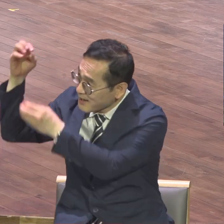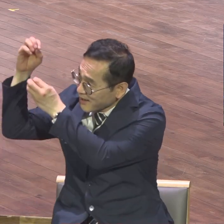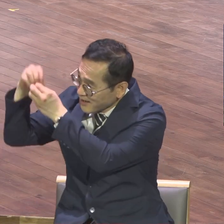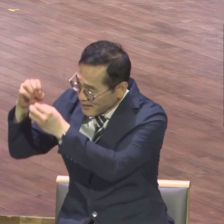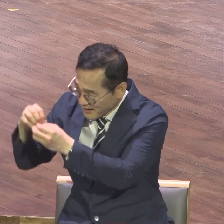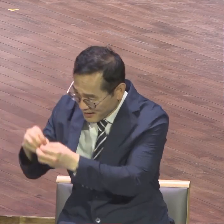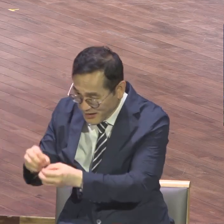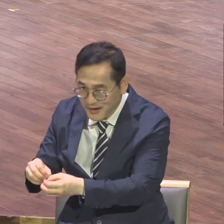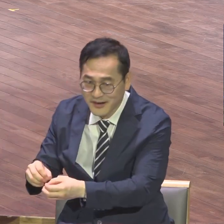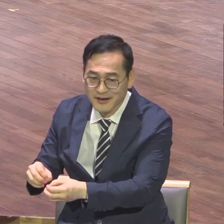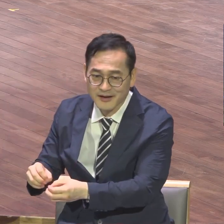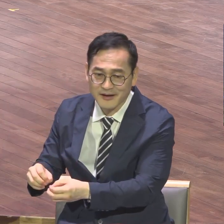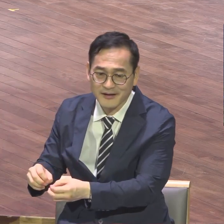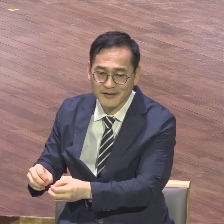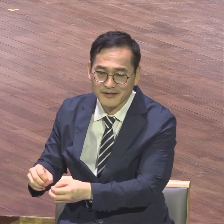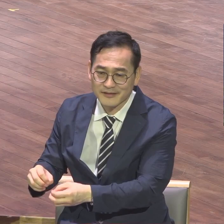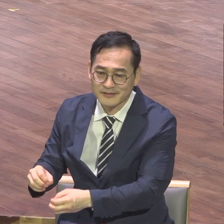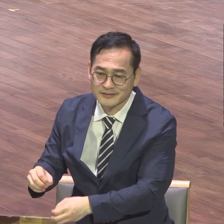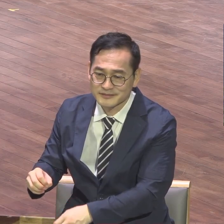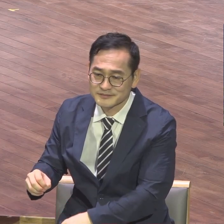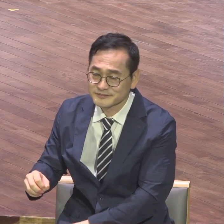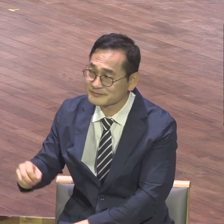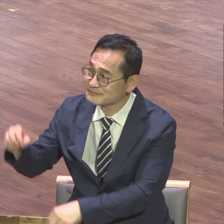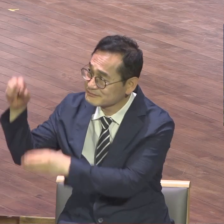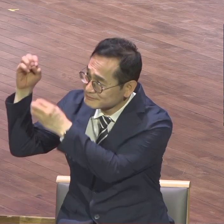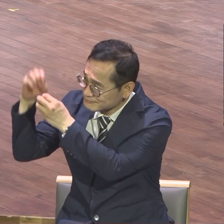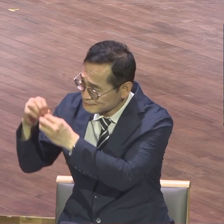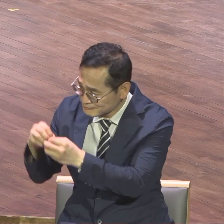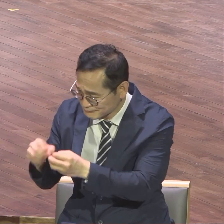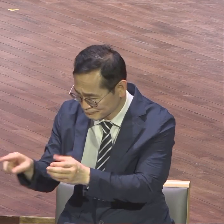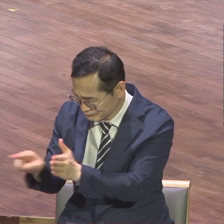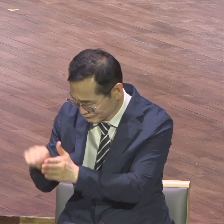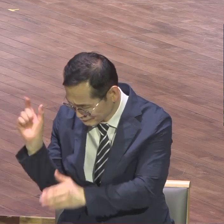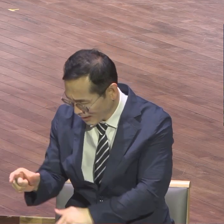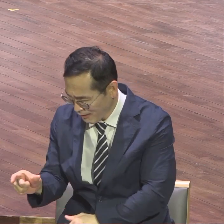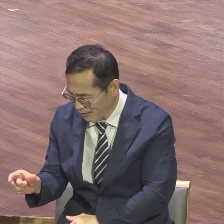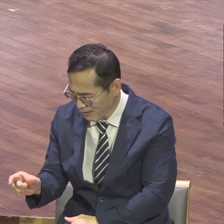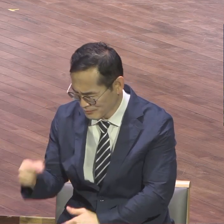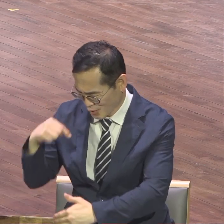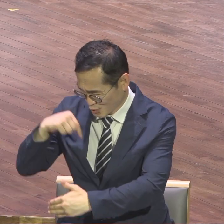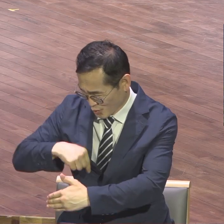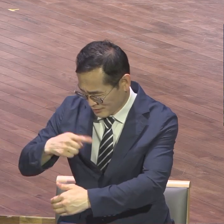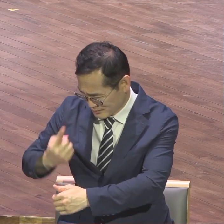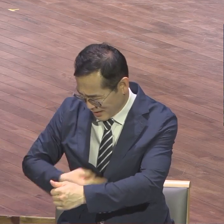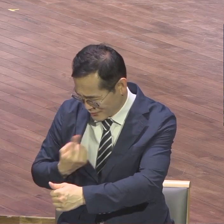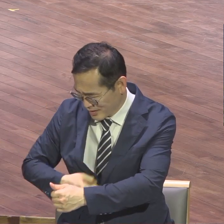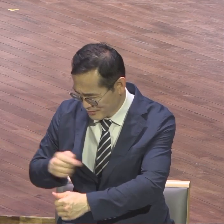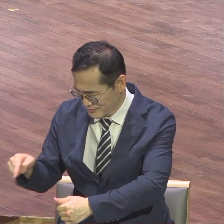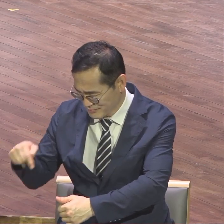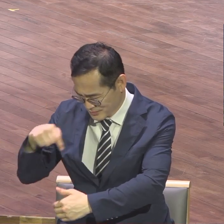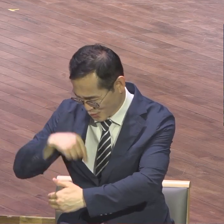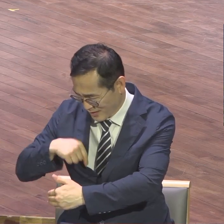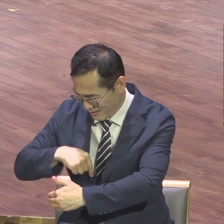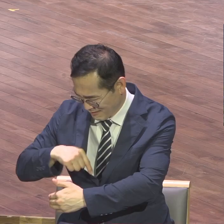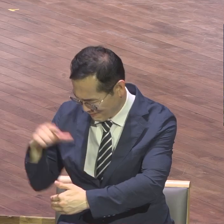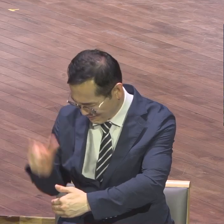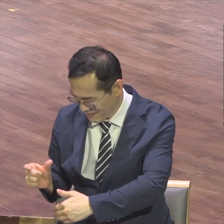외할머니부터 시작했어. 그 어머니부터 시작했어. 그 확인이 너 속에도 내가 확인되어진다. 얼마나 언약 교육이